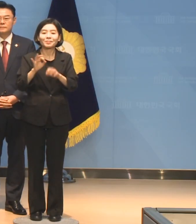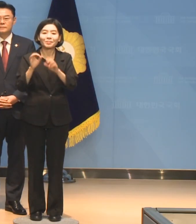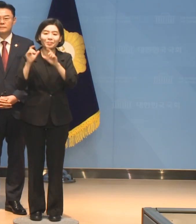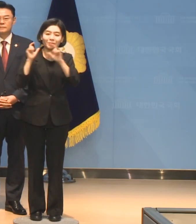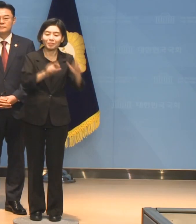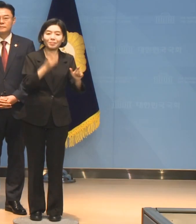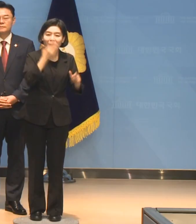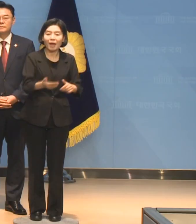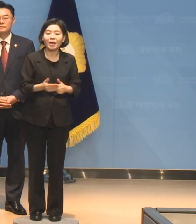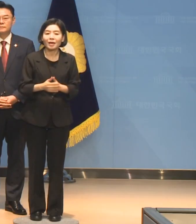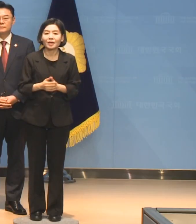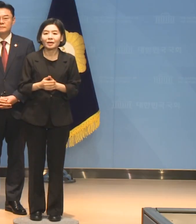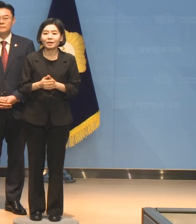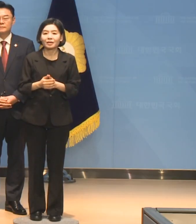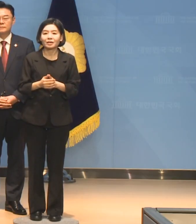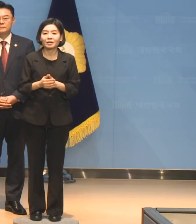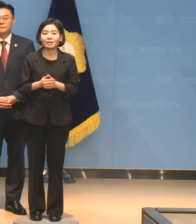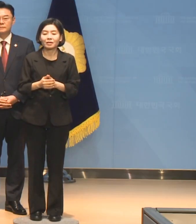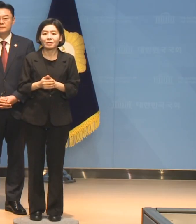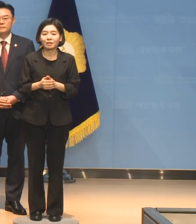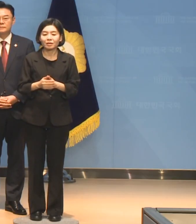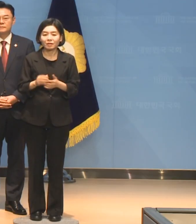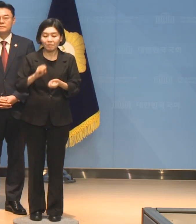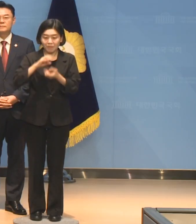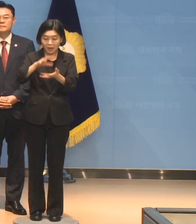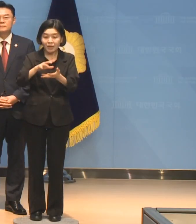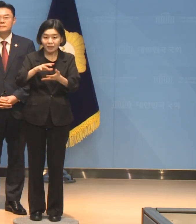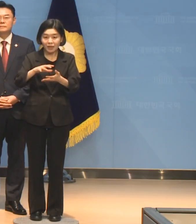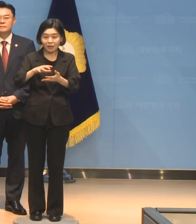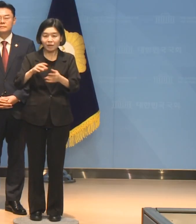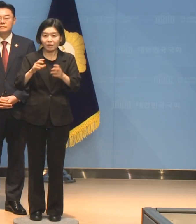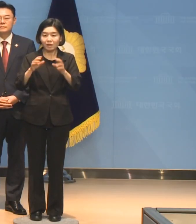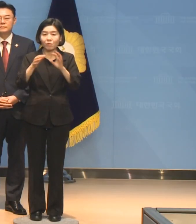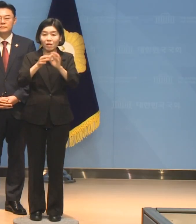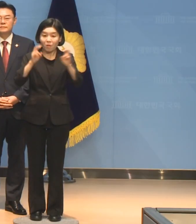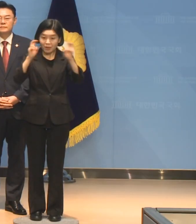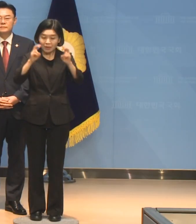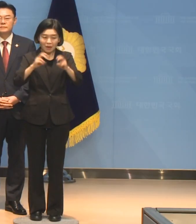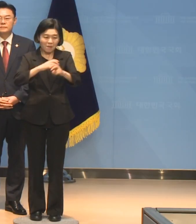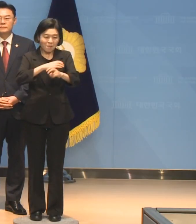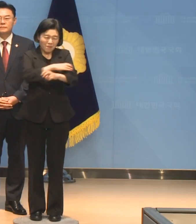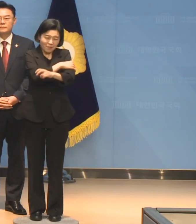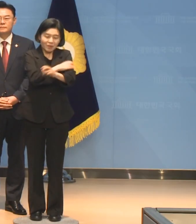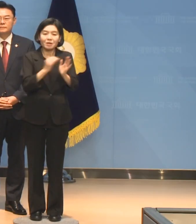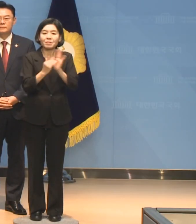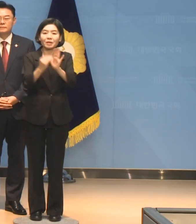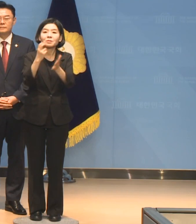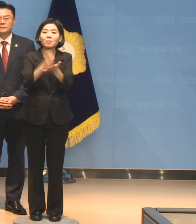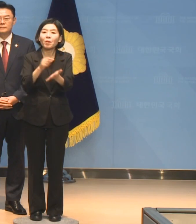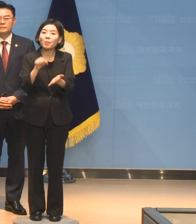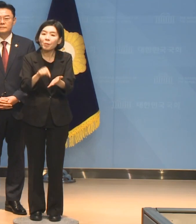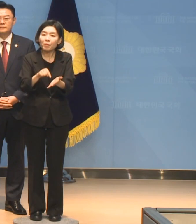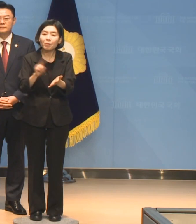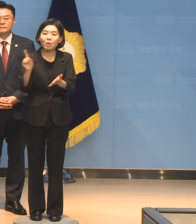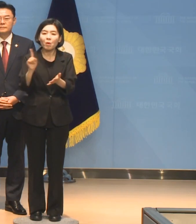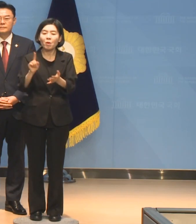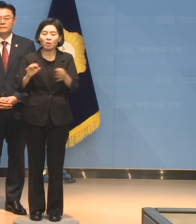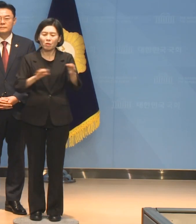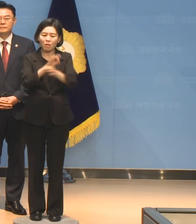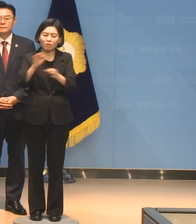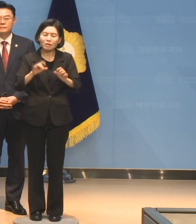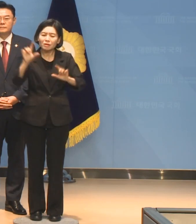이번 배달 플랫폼 갑질 방지법, 저는 이렇게 이름을 정했는데요. 이 법은 어려운 경제